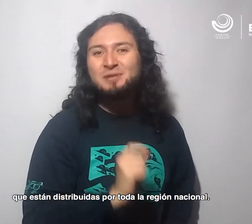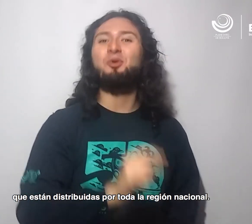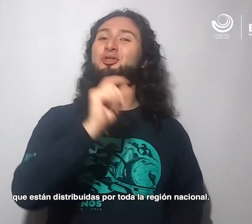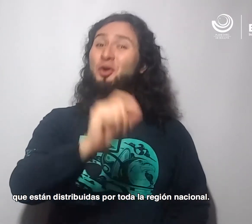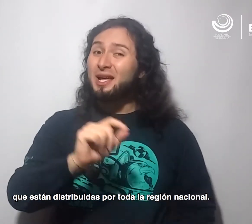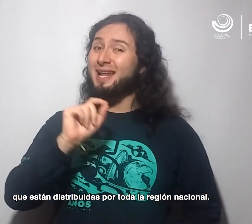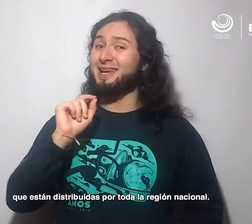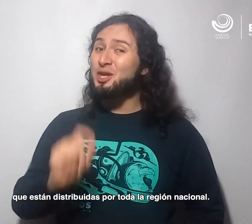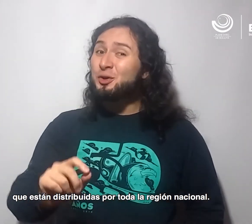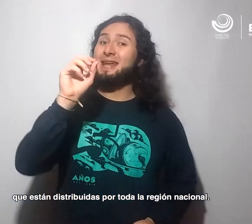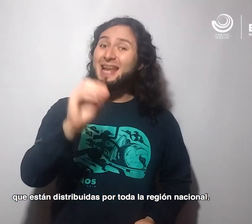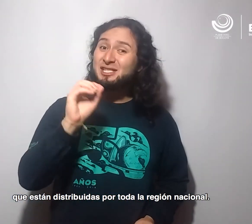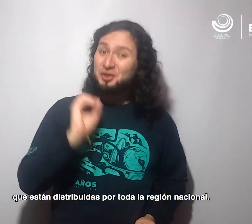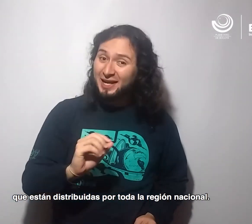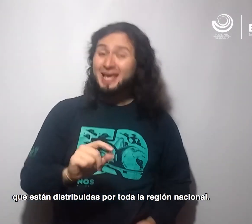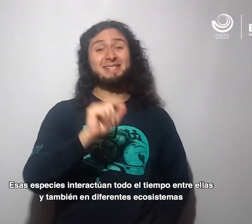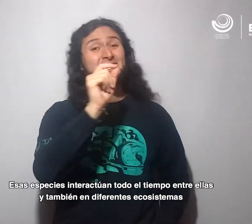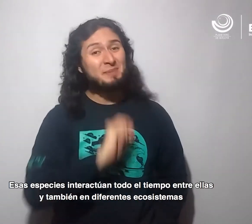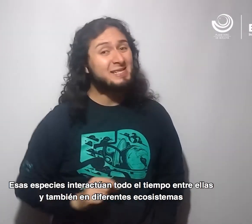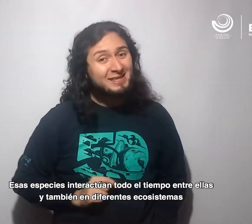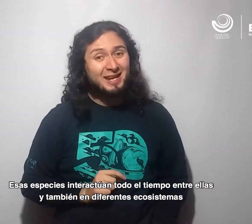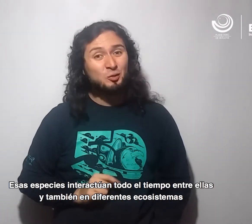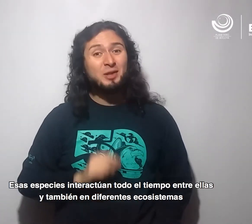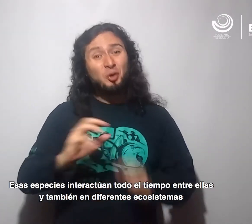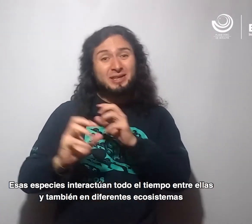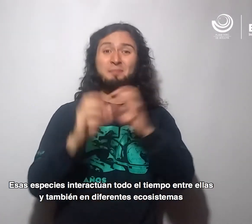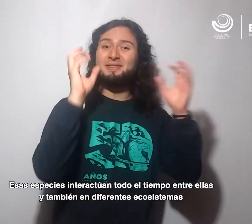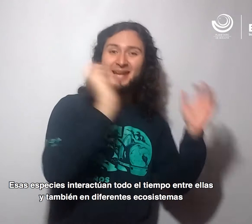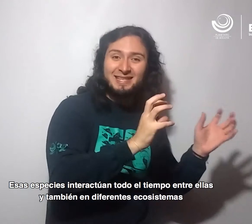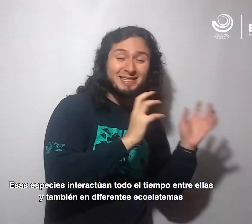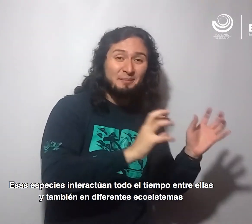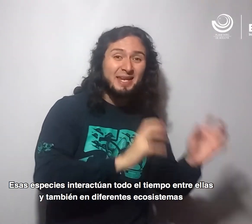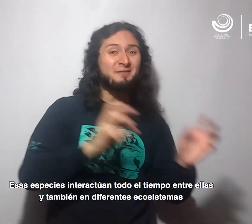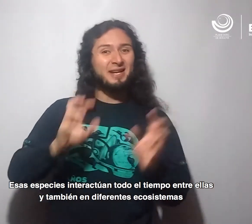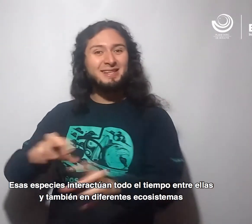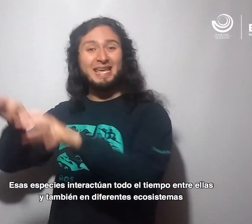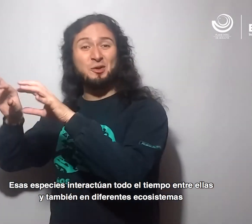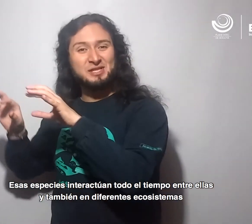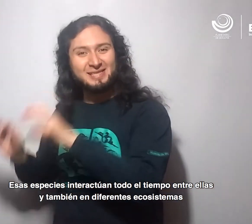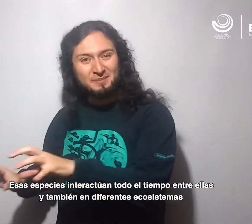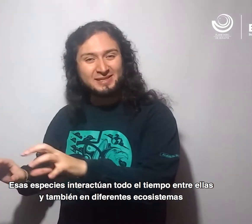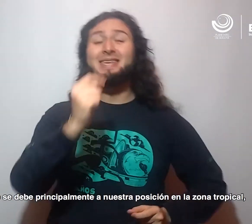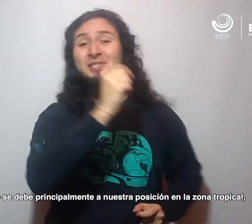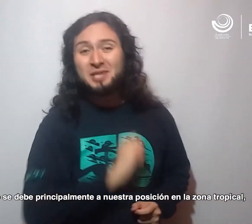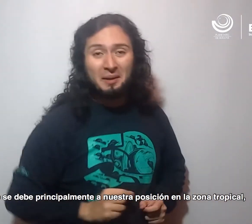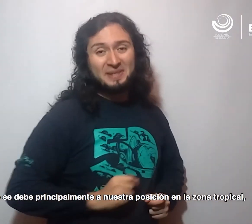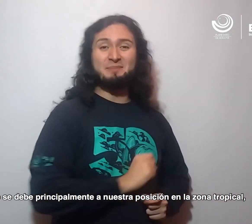por toda la región nacional. Estas especies interactúan todo el tiempo entre ellas y también en diferentes ecosistemas. Y esto se debe